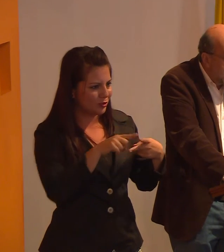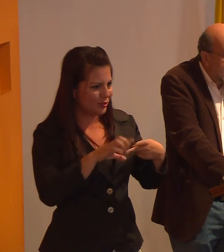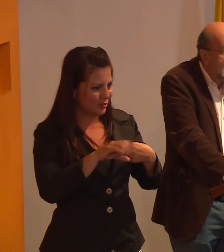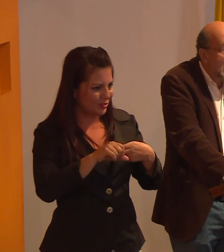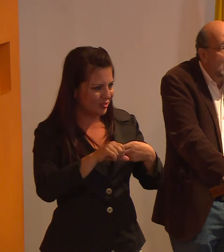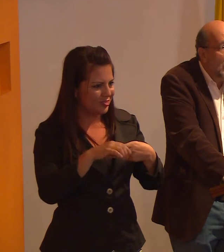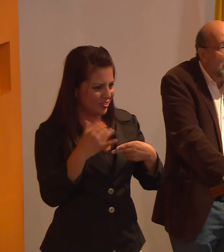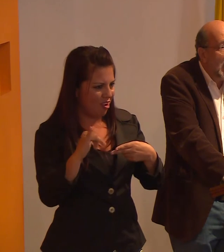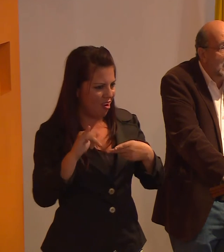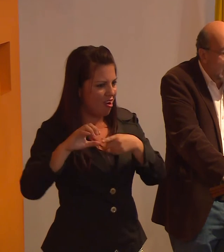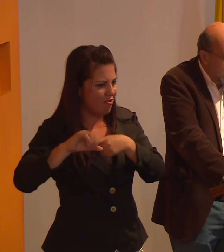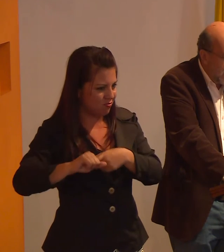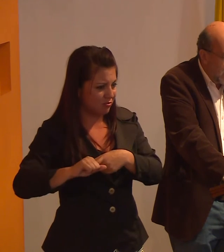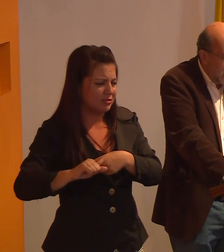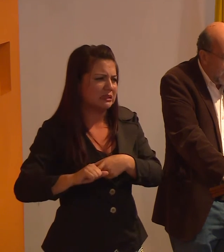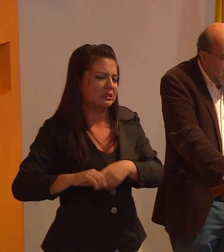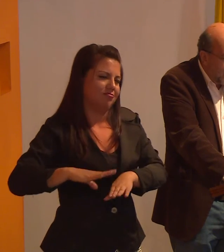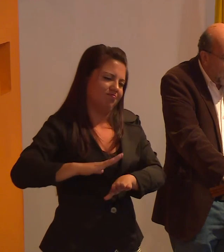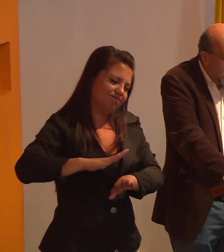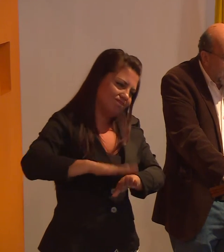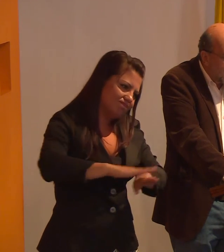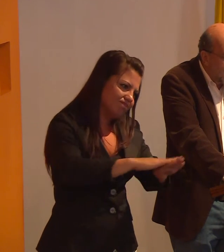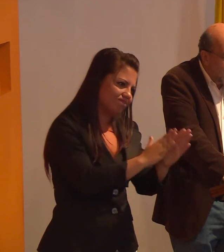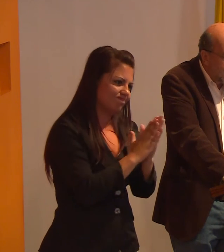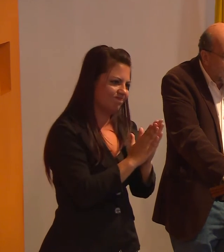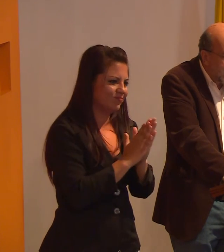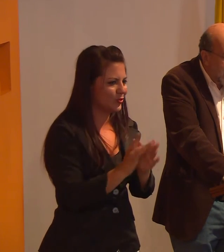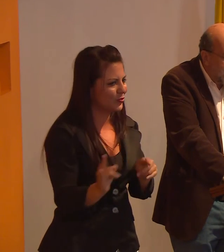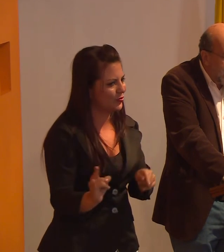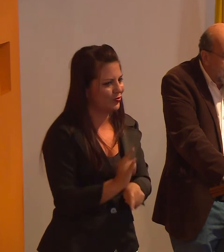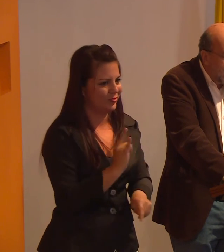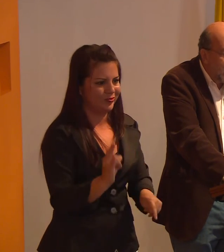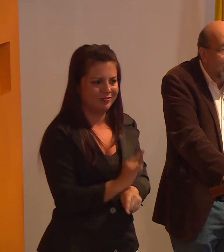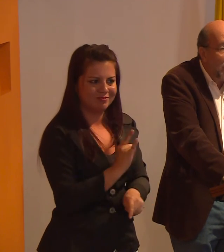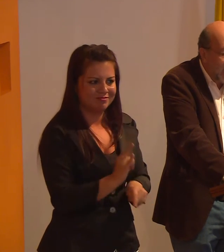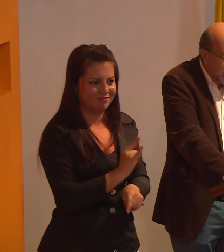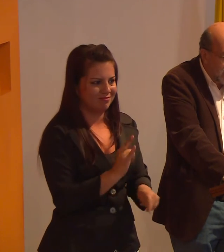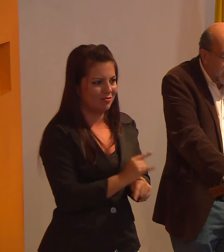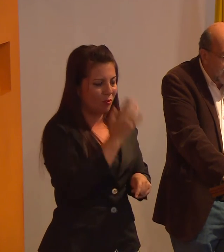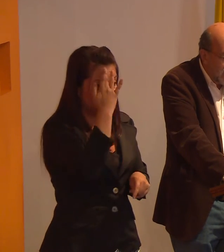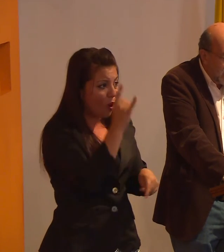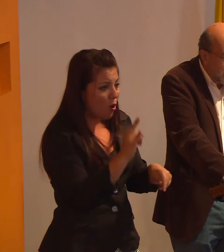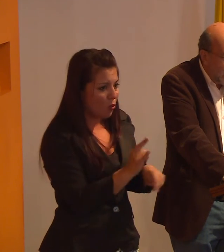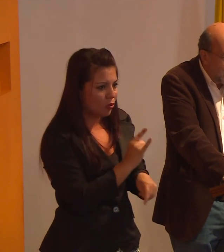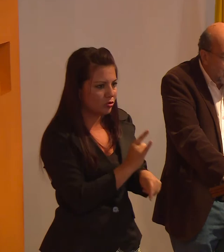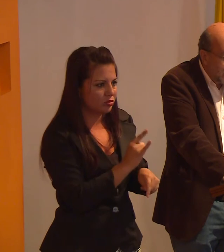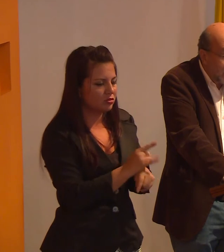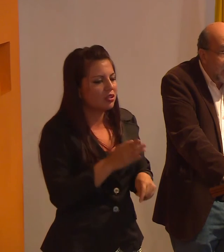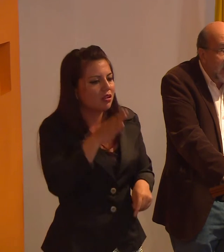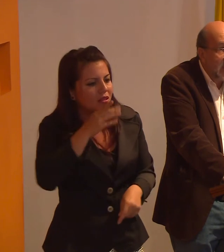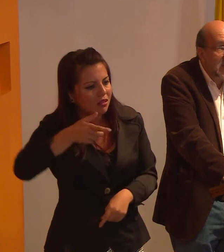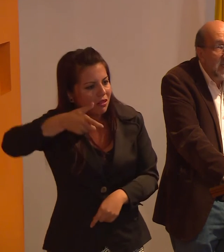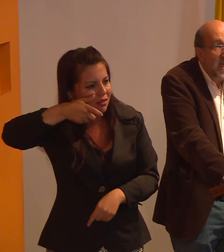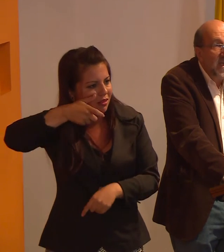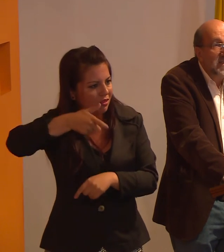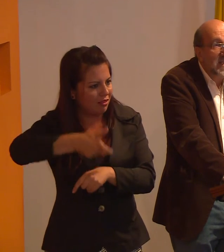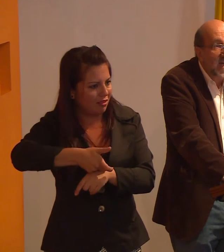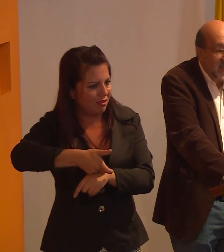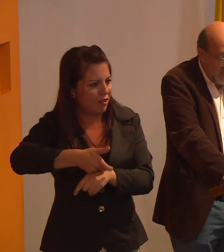su utilización masiva porque su uso será medido por entes y